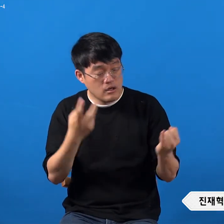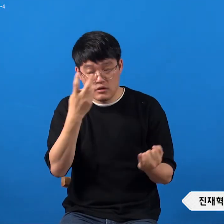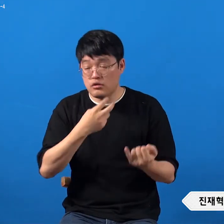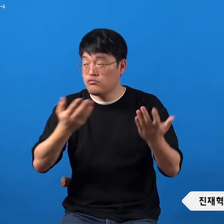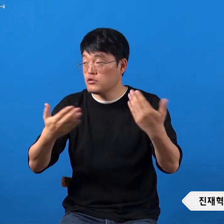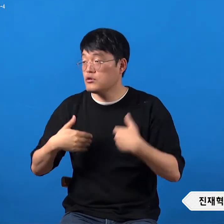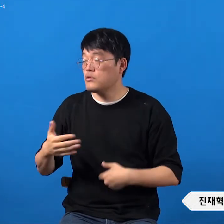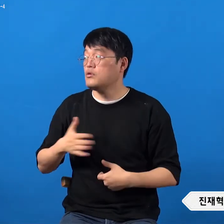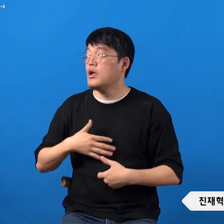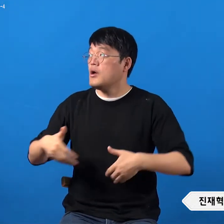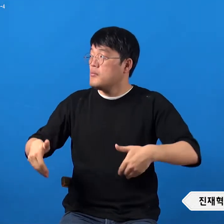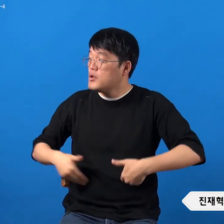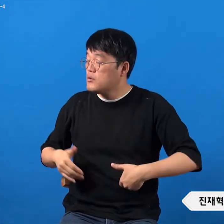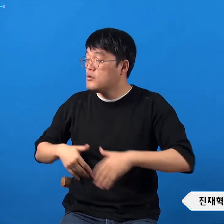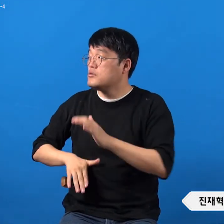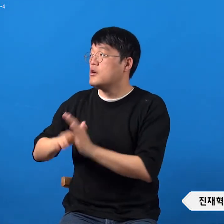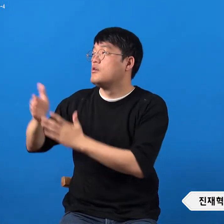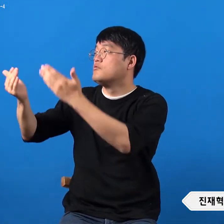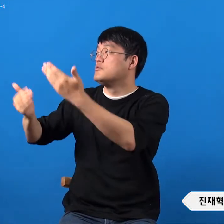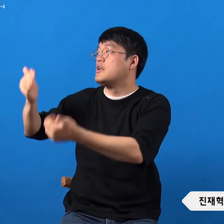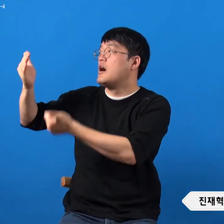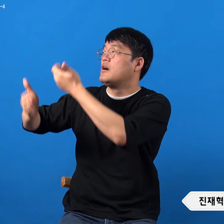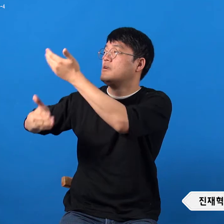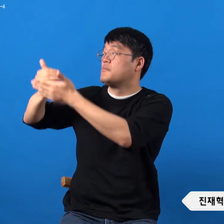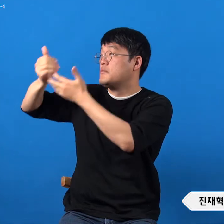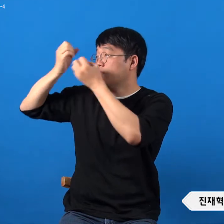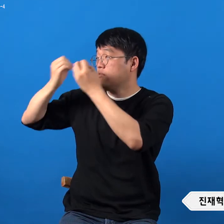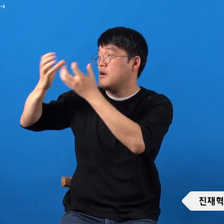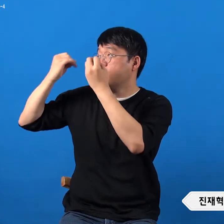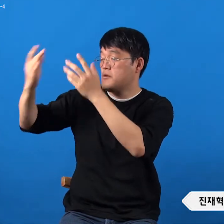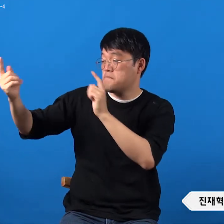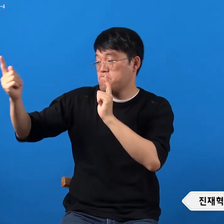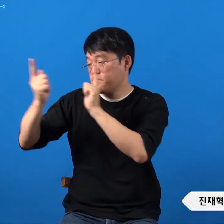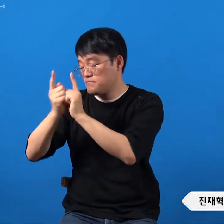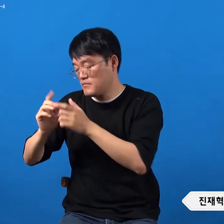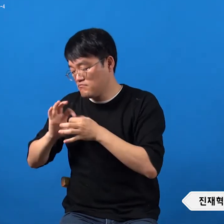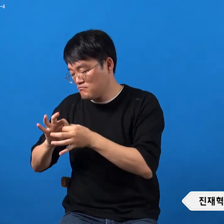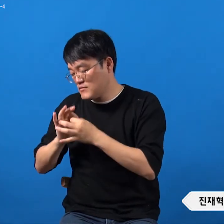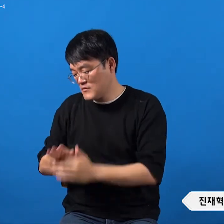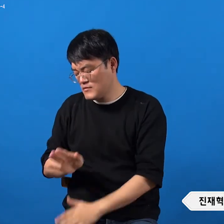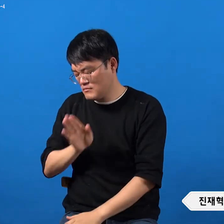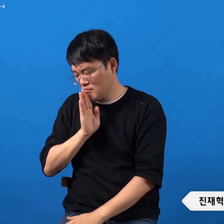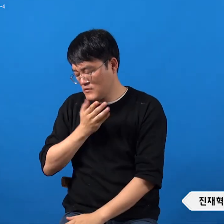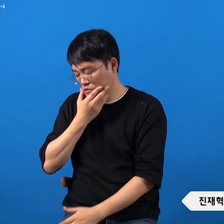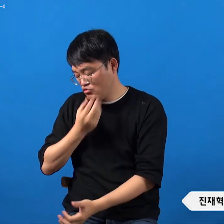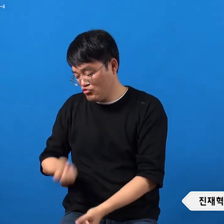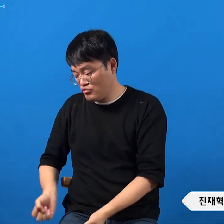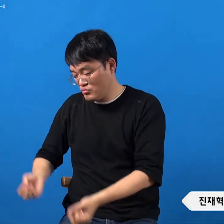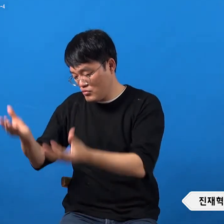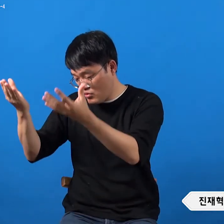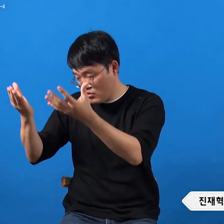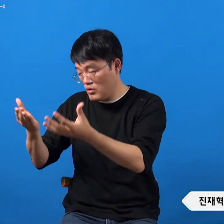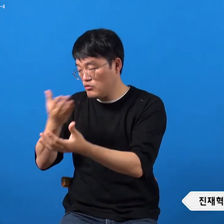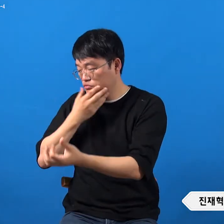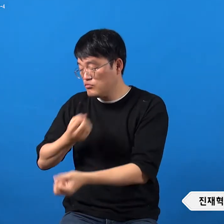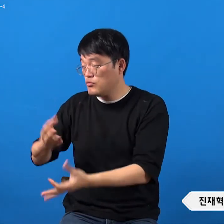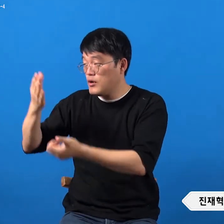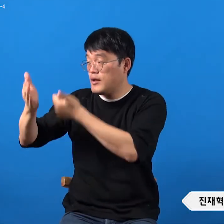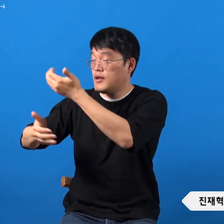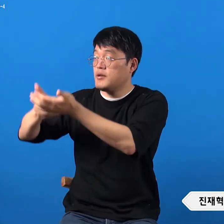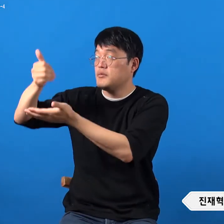나의 모든 필요를 채우시는 하나님과의 새로운 만남을 통해 진정한 축복이 되시는 그